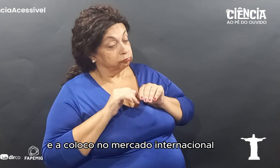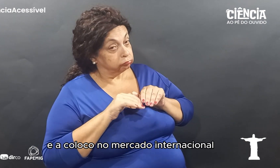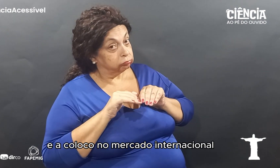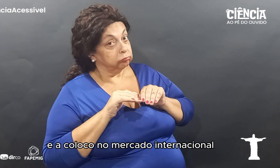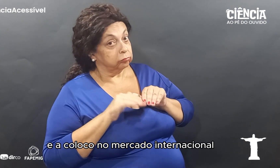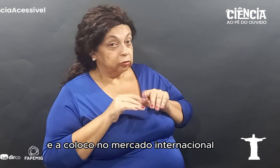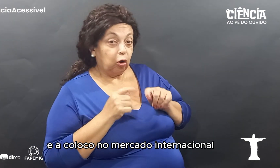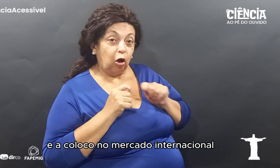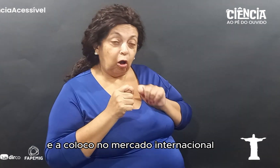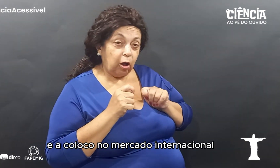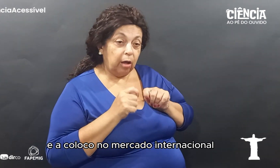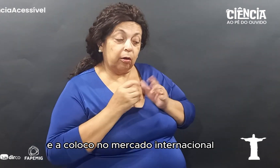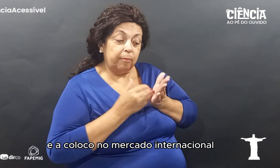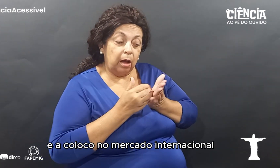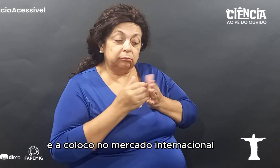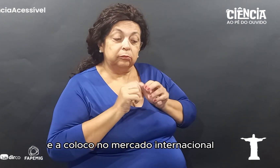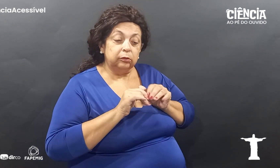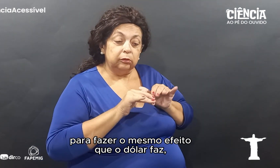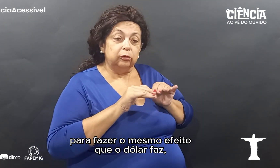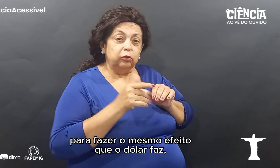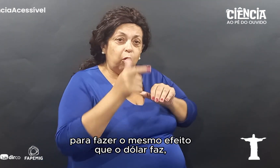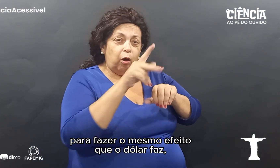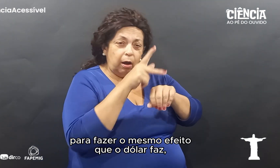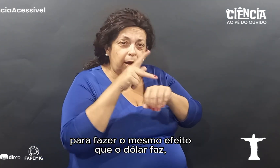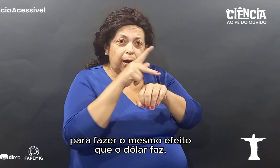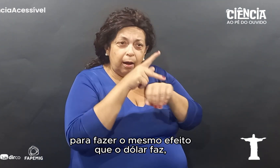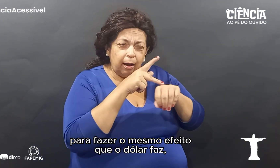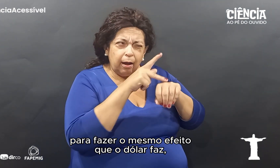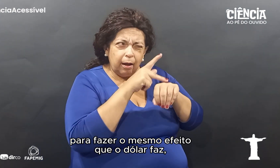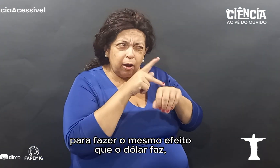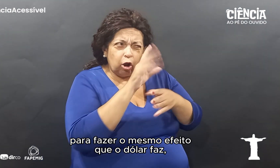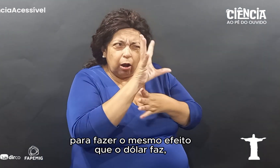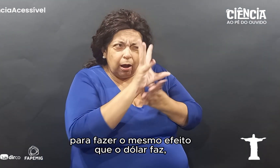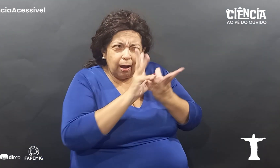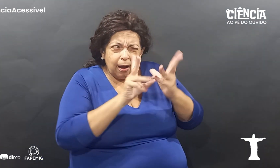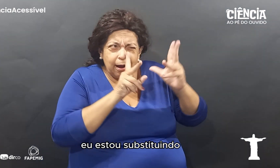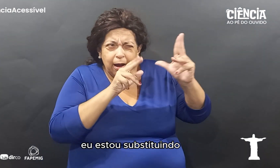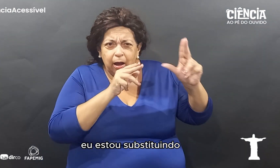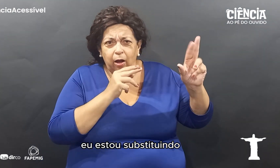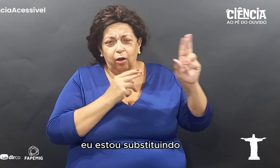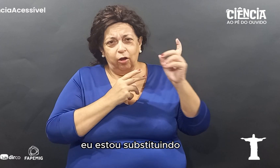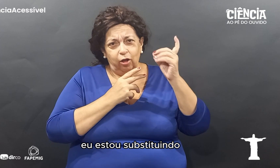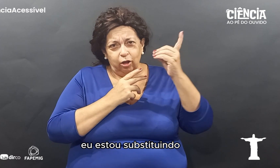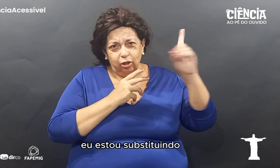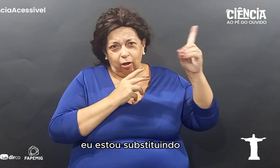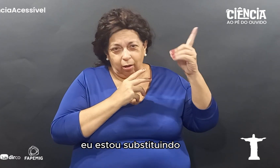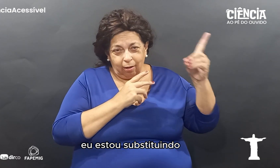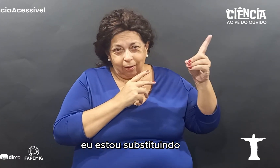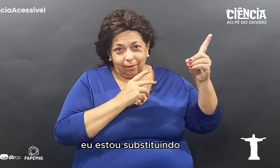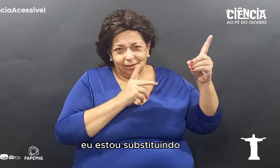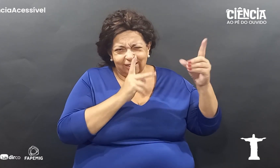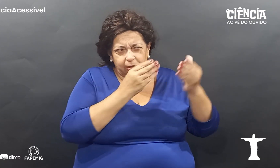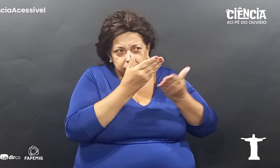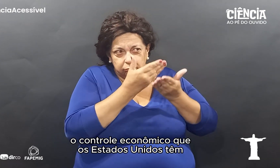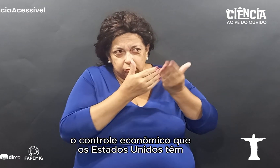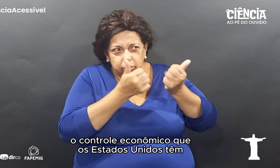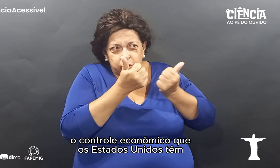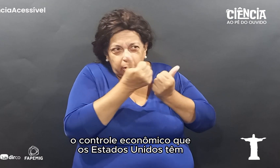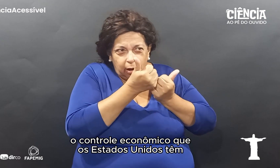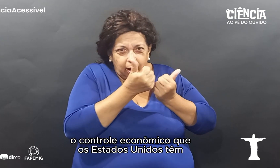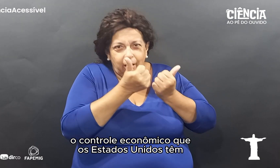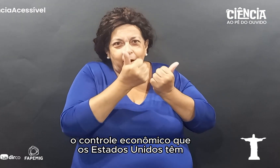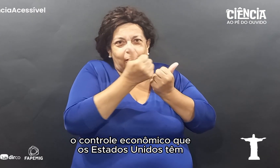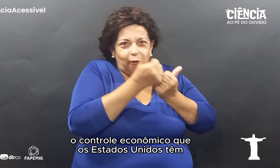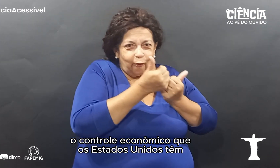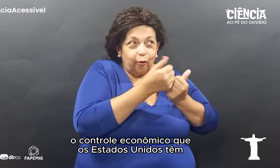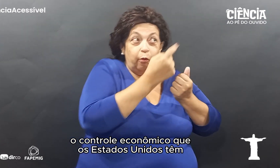moeda e a coloco no mercado internacional para fazer o mesmo efeito que o dólar faz, eu estou substituindo o